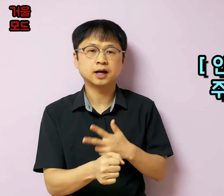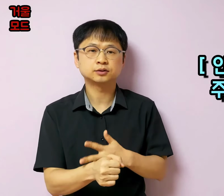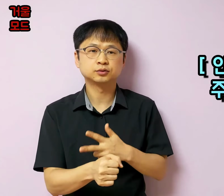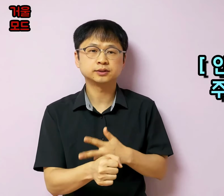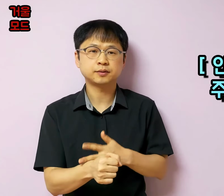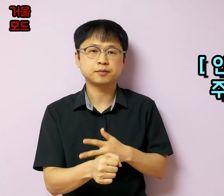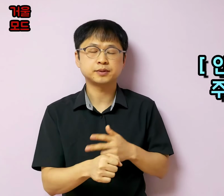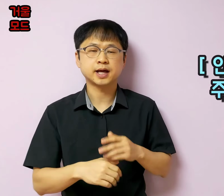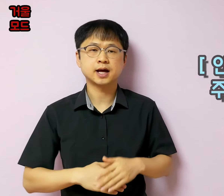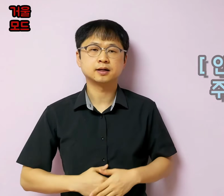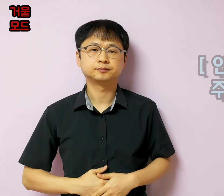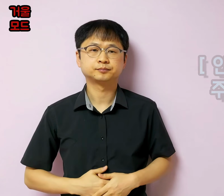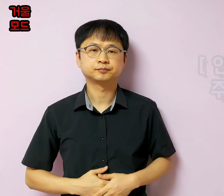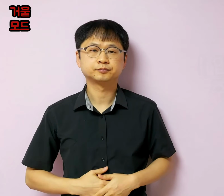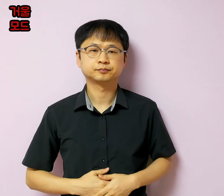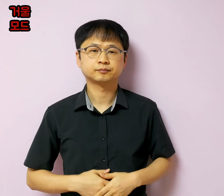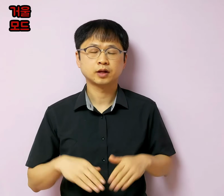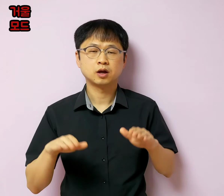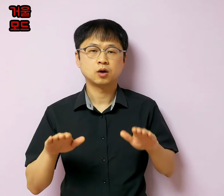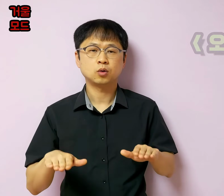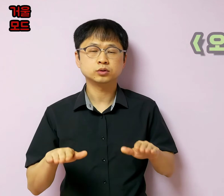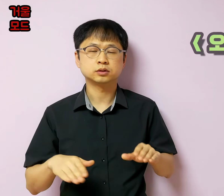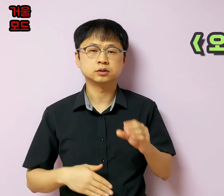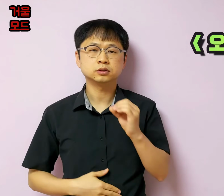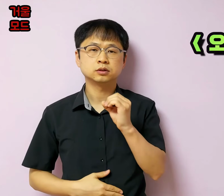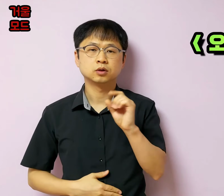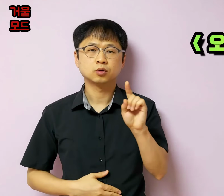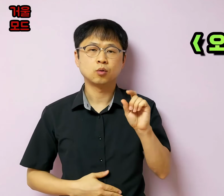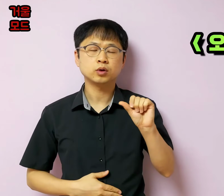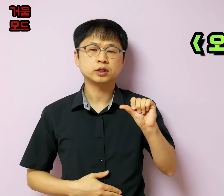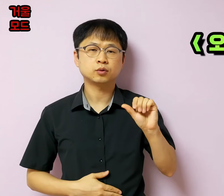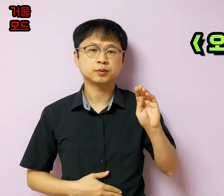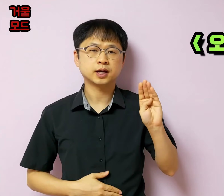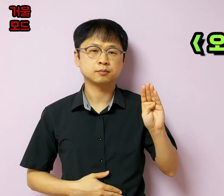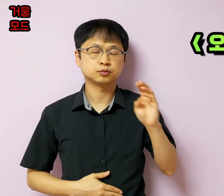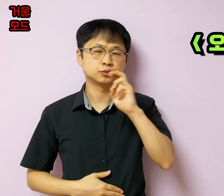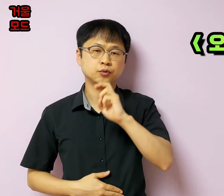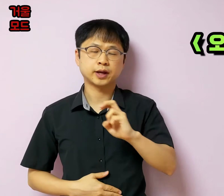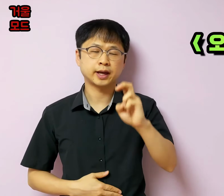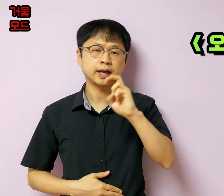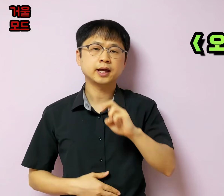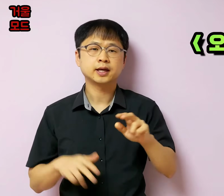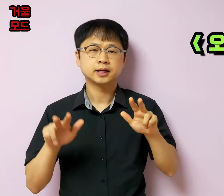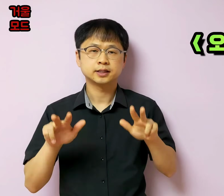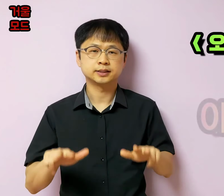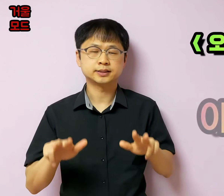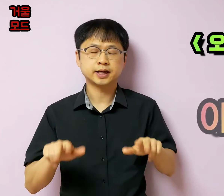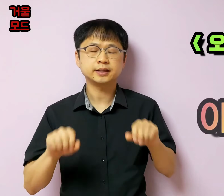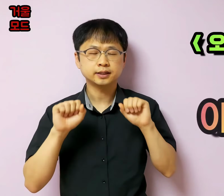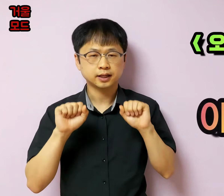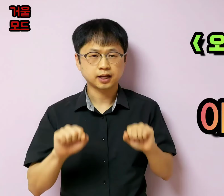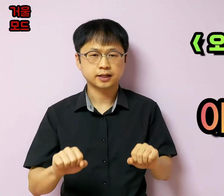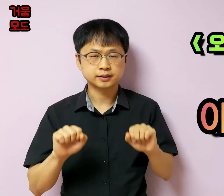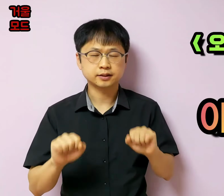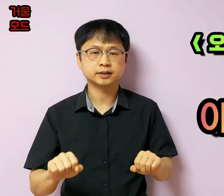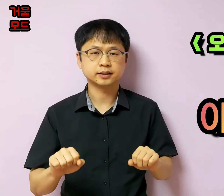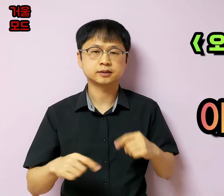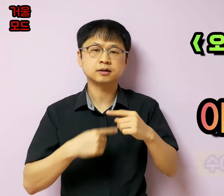안녕하십니까, 준원쌤입니다. 오늘은 015B가 부른 노래 이젠 안녕에 대해서